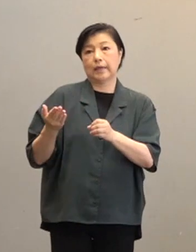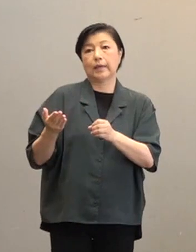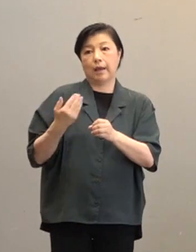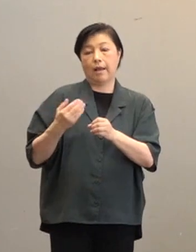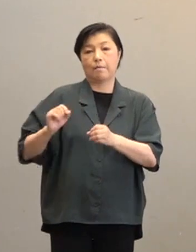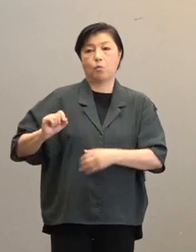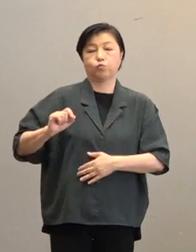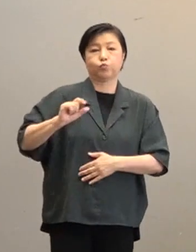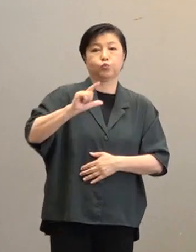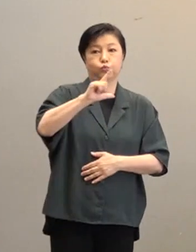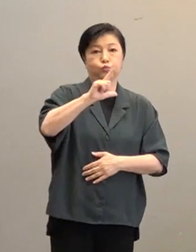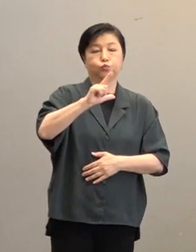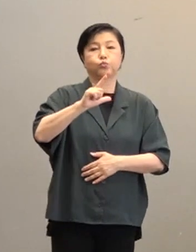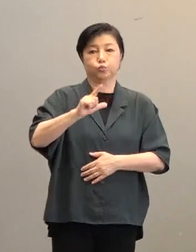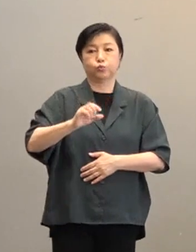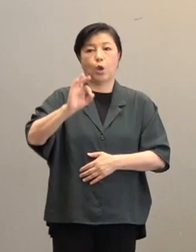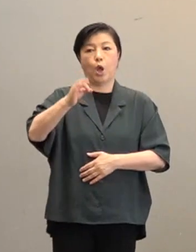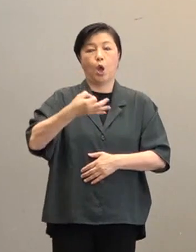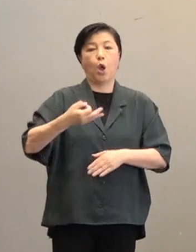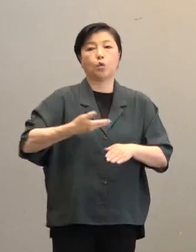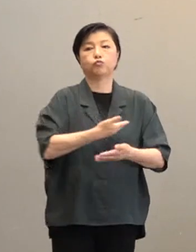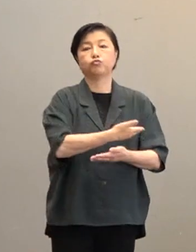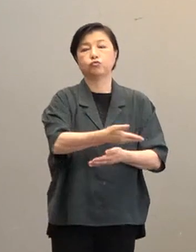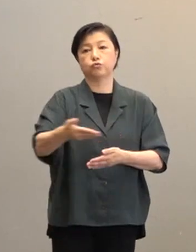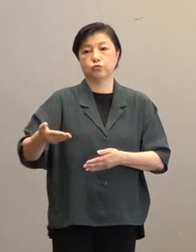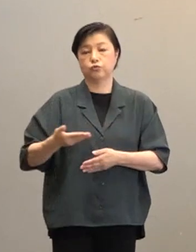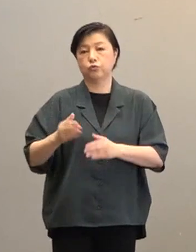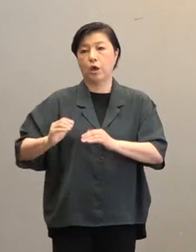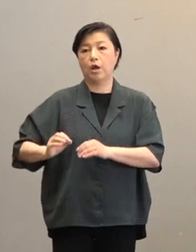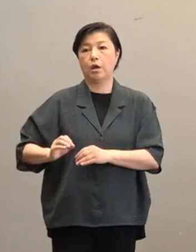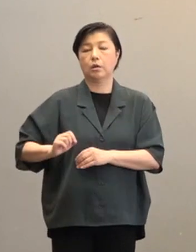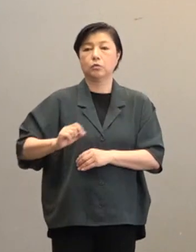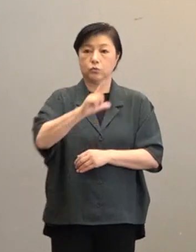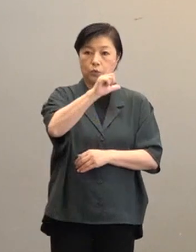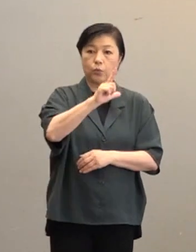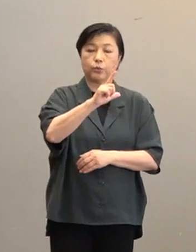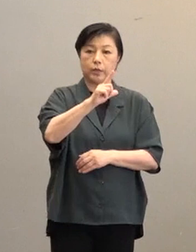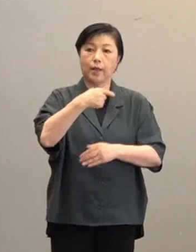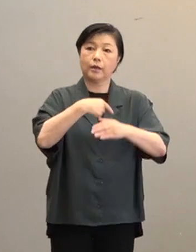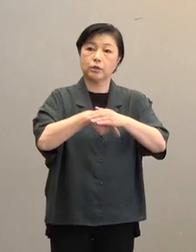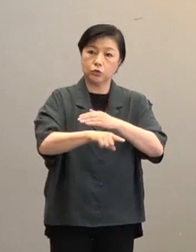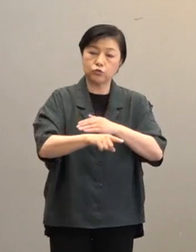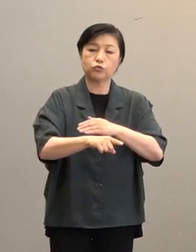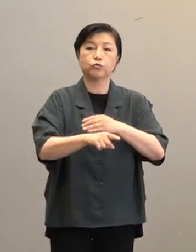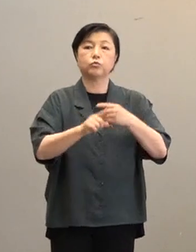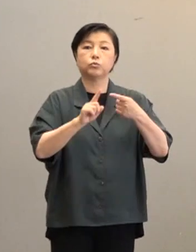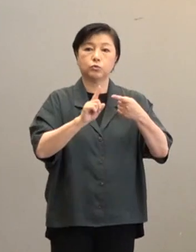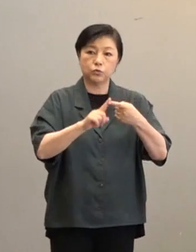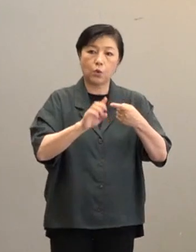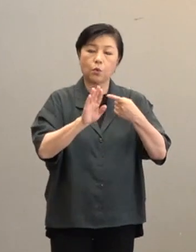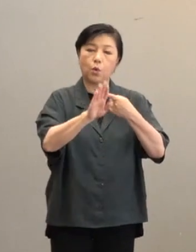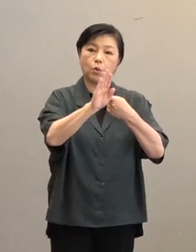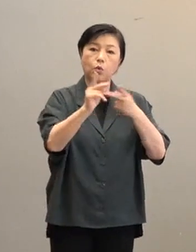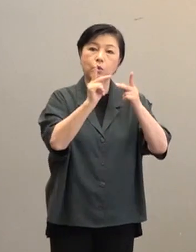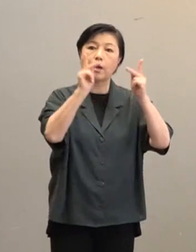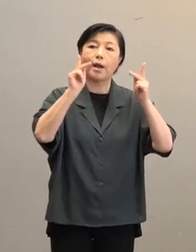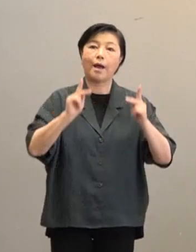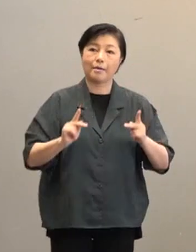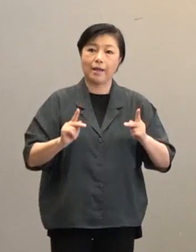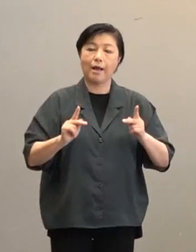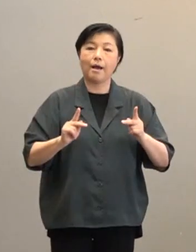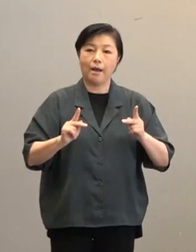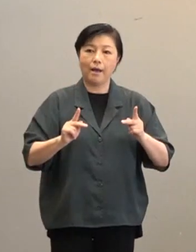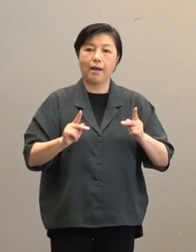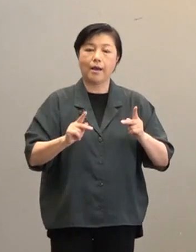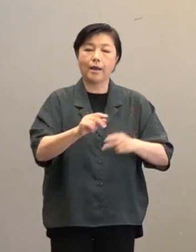びていて、はい、まあ、特に物流施設が伸びているという話だったんですけど、はい、まあ、伸びた理由というのと、まあ、今後の課題、まあ、用地問題などあ